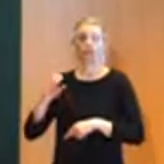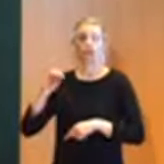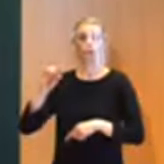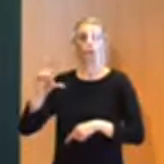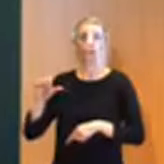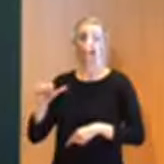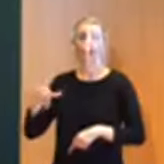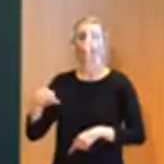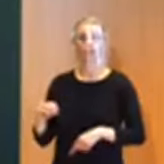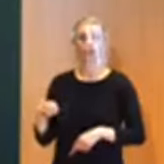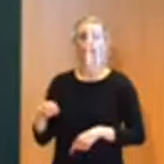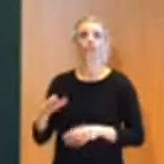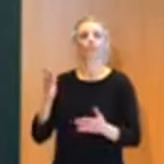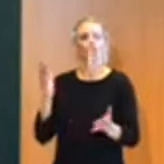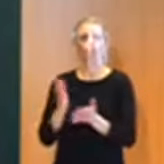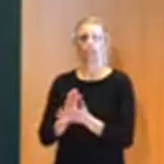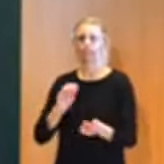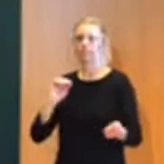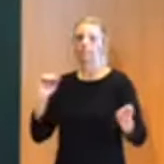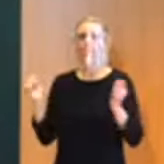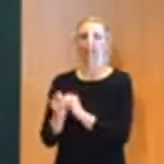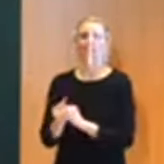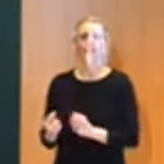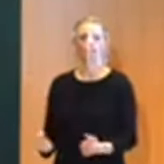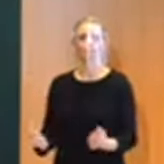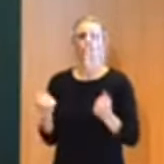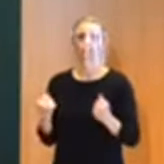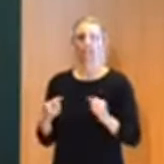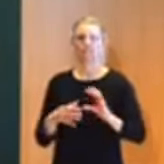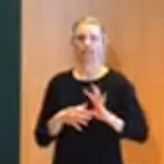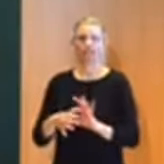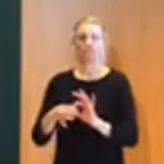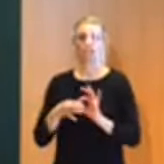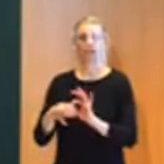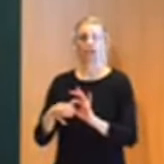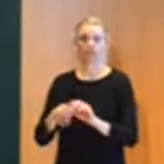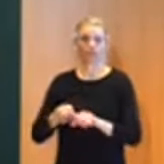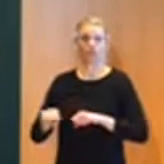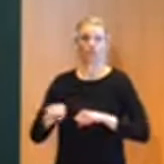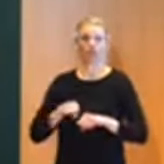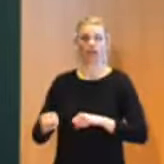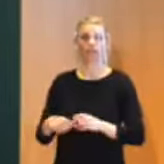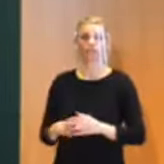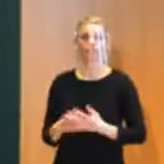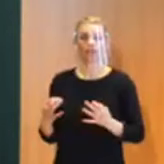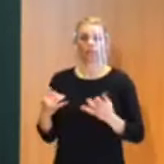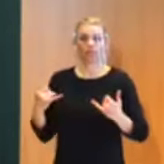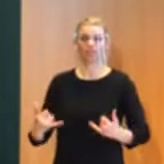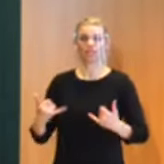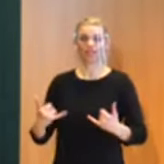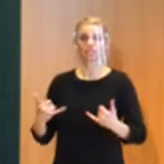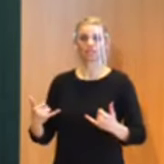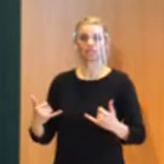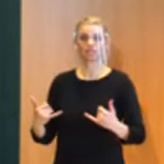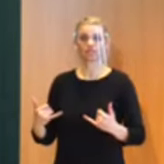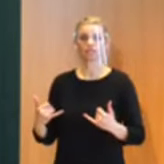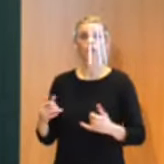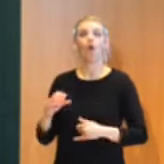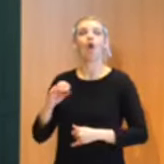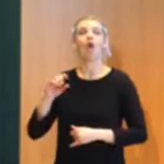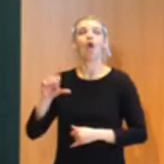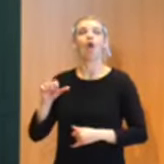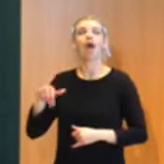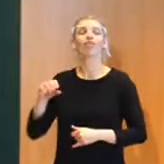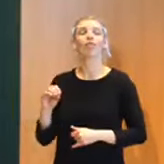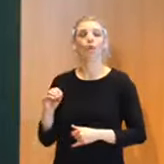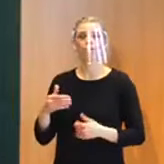zásadným spôsobom mení mocenské vzťahy vo vláde. Lebo dnes Olano nemá